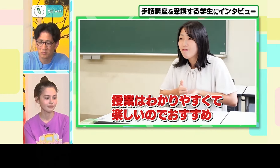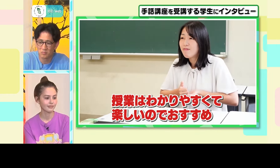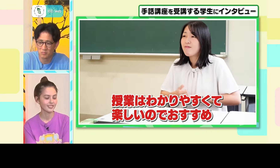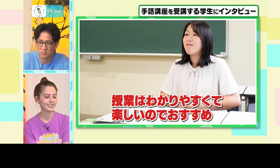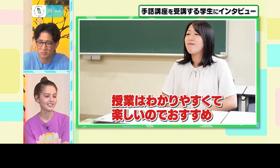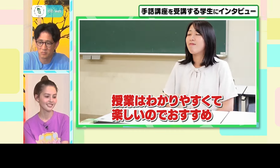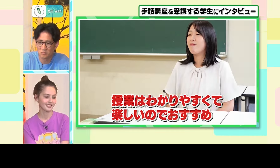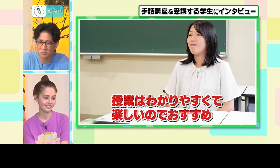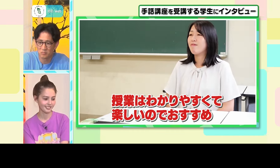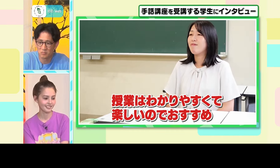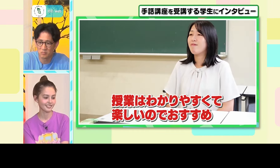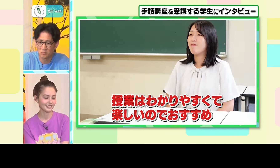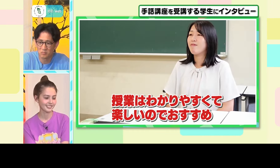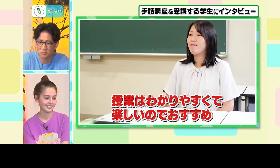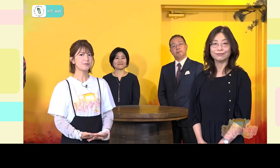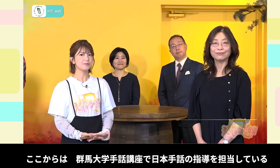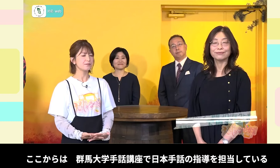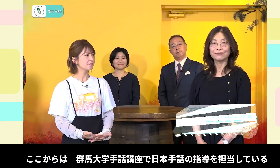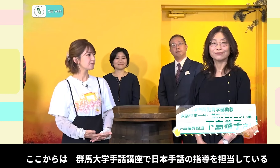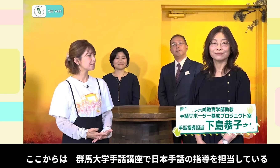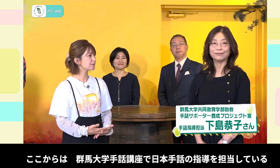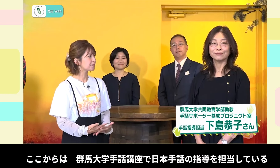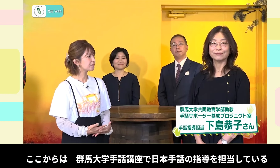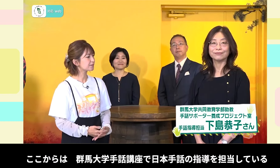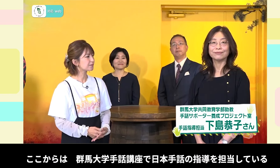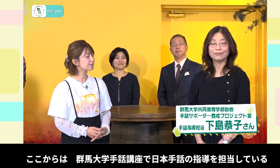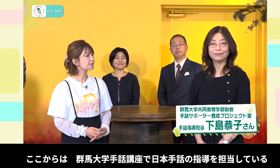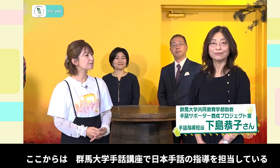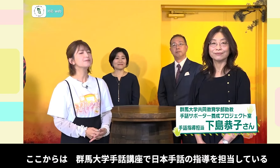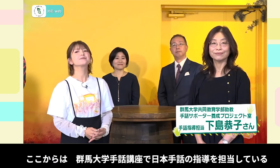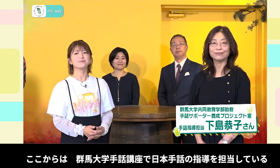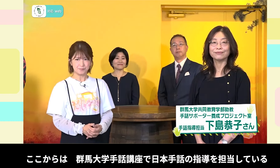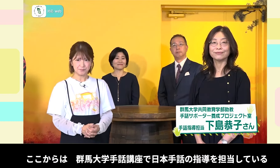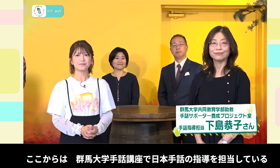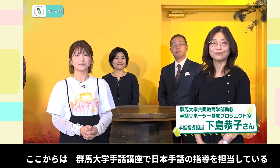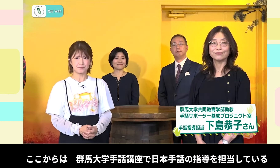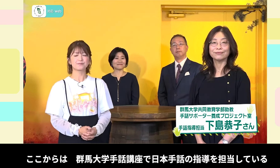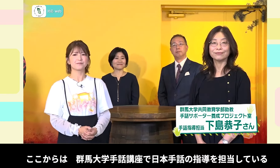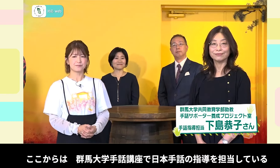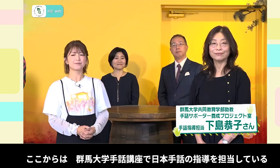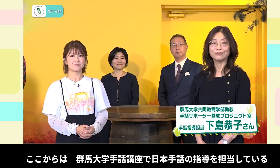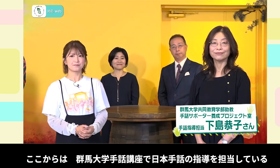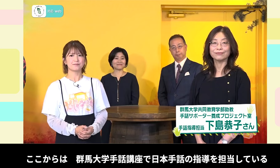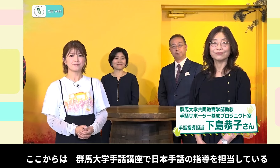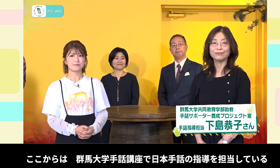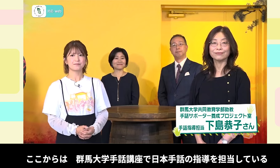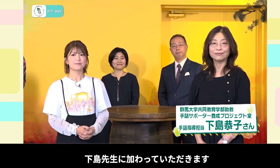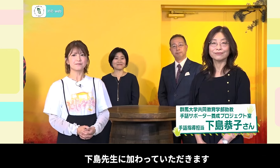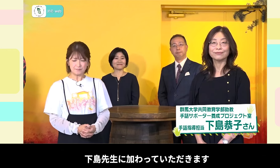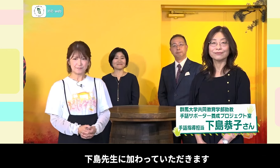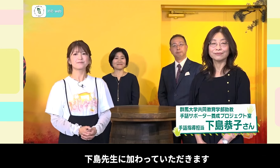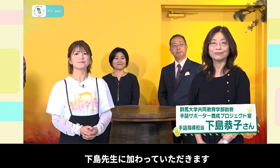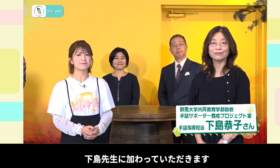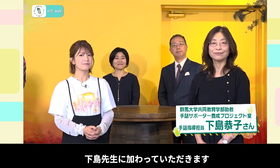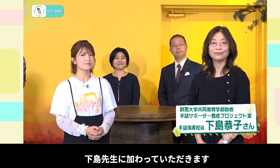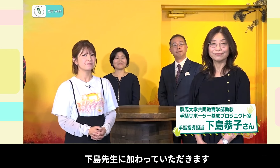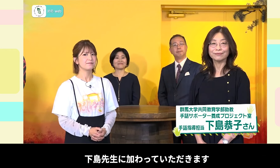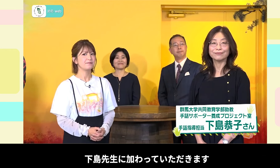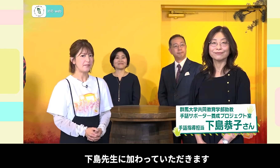。 ここからは群馬大学手話講座で日本手話の指導を担当している下島先生に加わっていただきます。よ